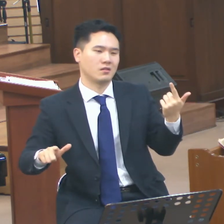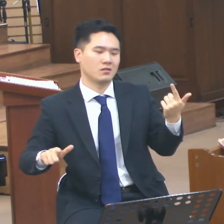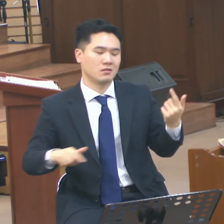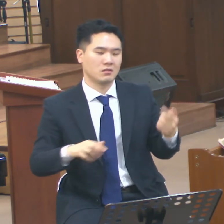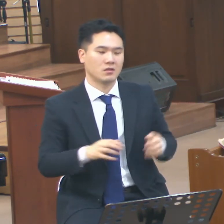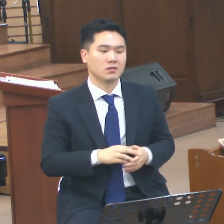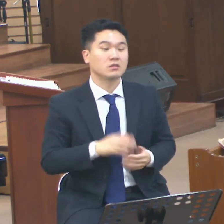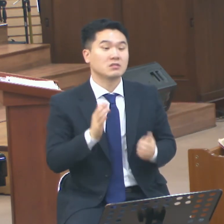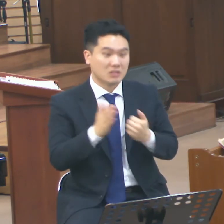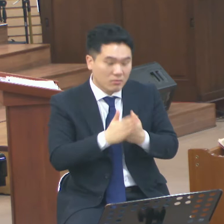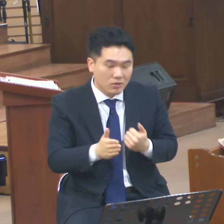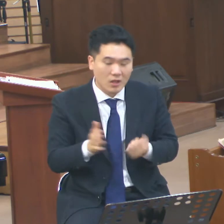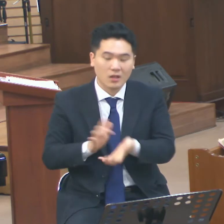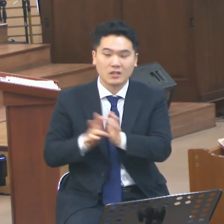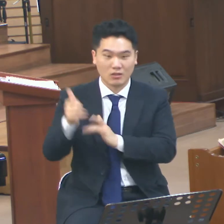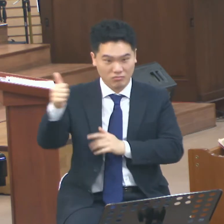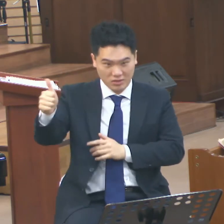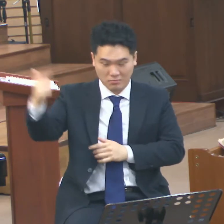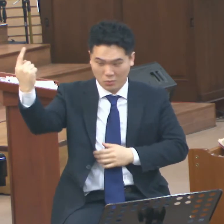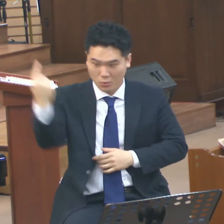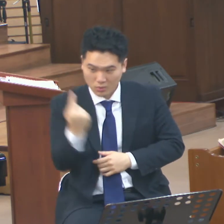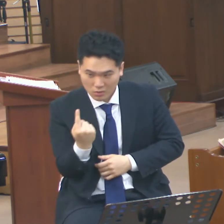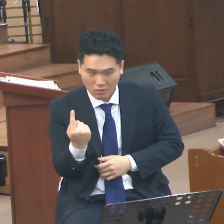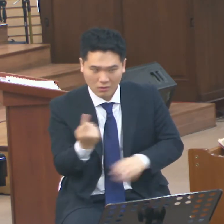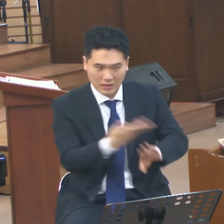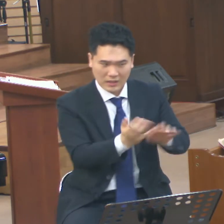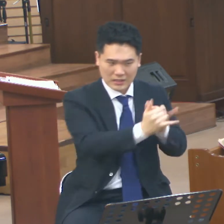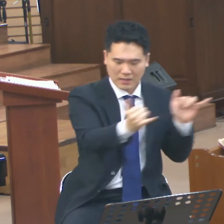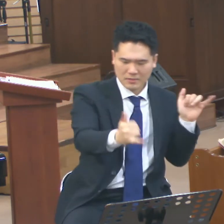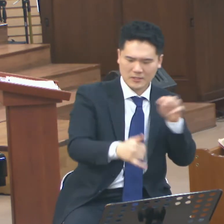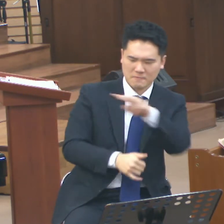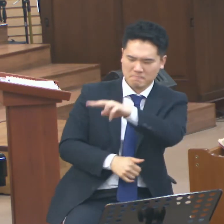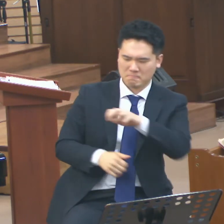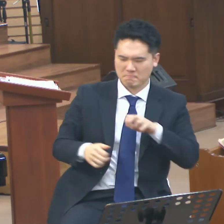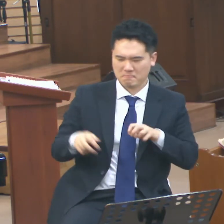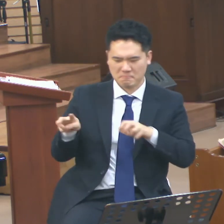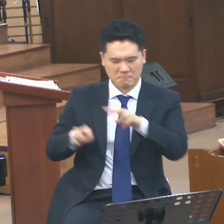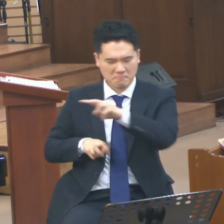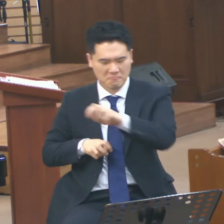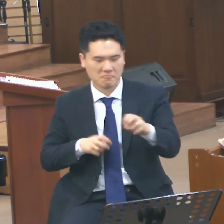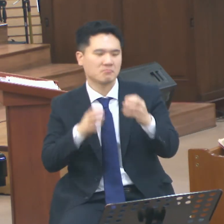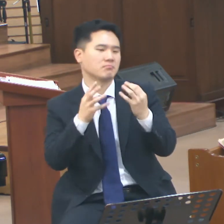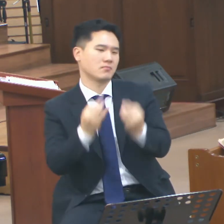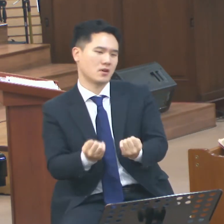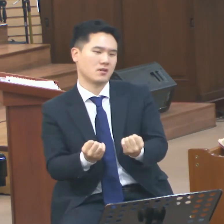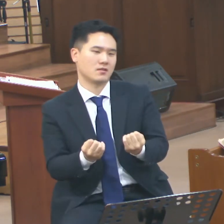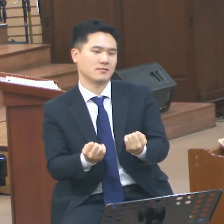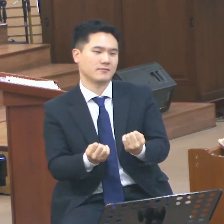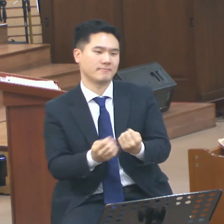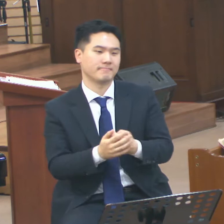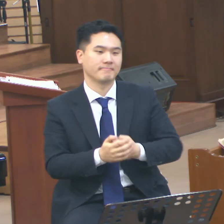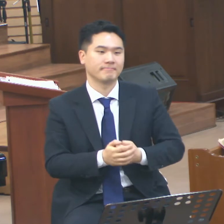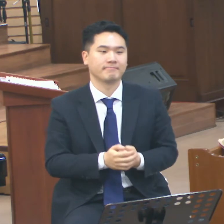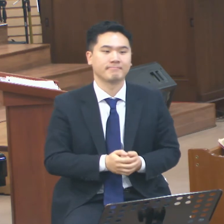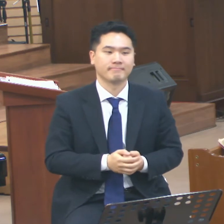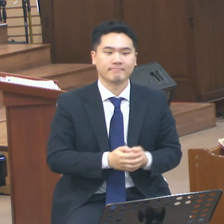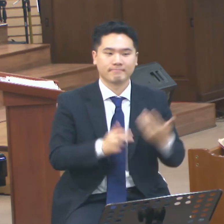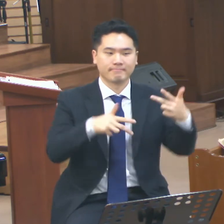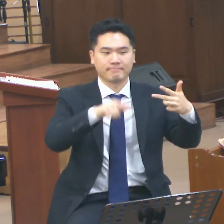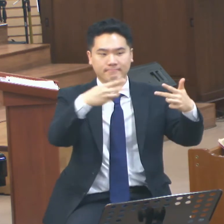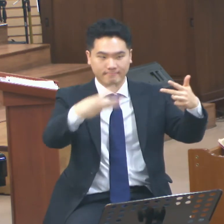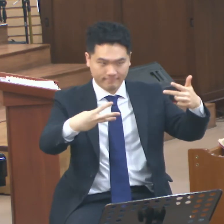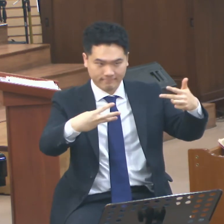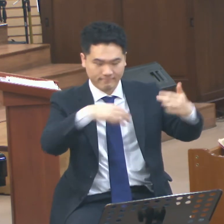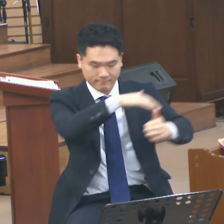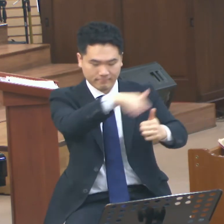많은 미움을 받으셨습니다. 7장 말씀은 초막절을 배경으로 전개되는 말씀인데 예수님의